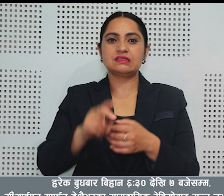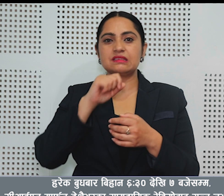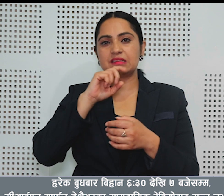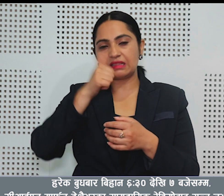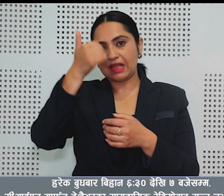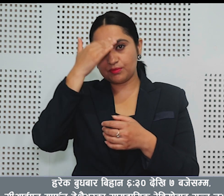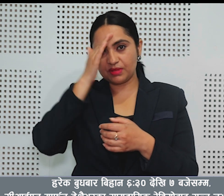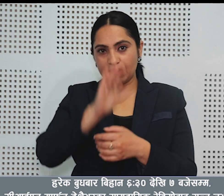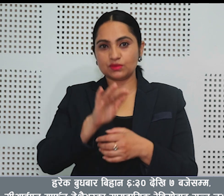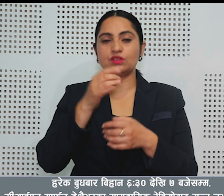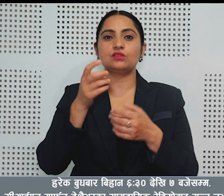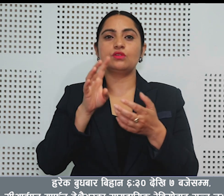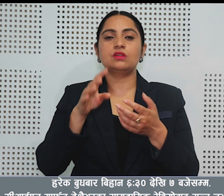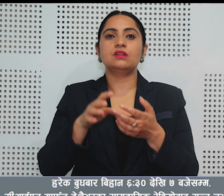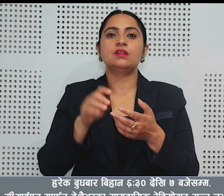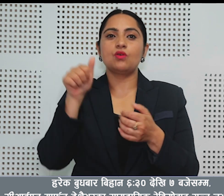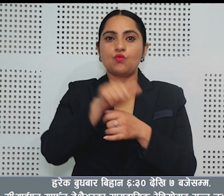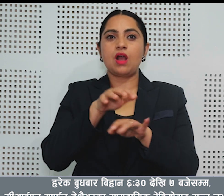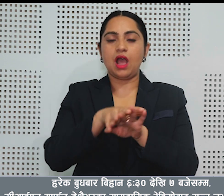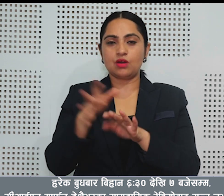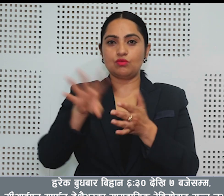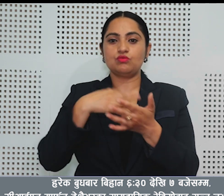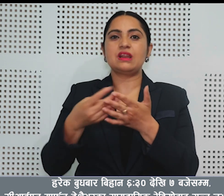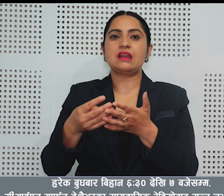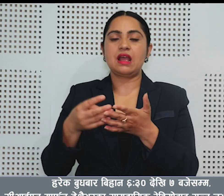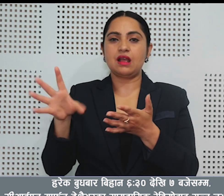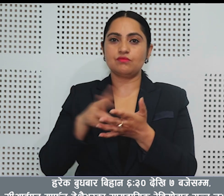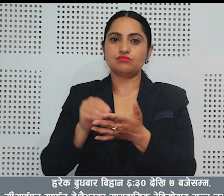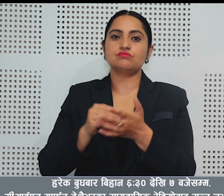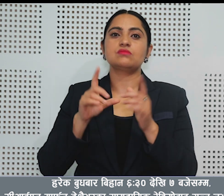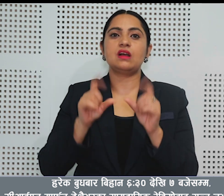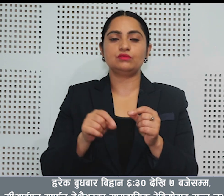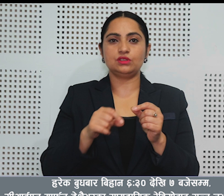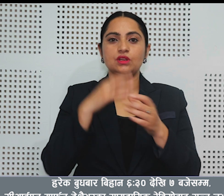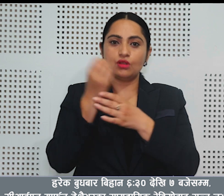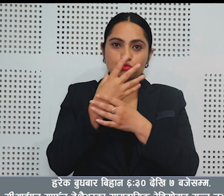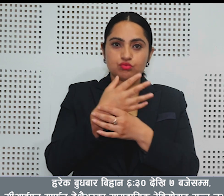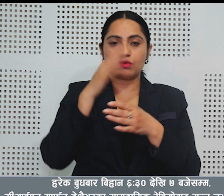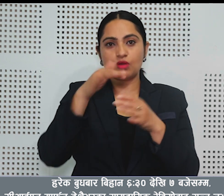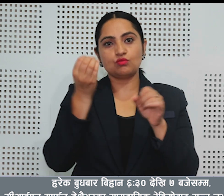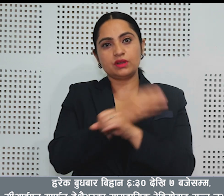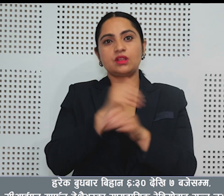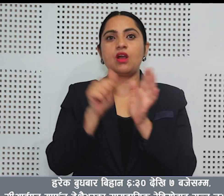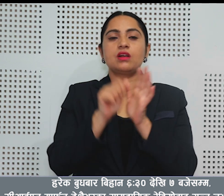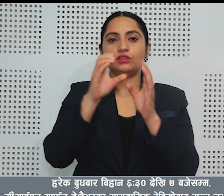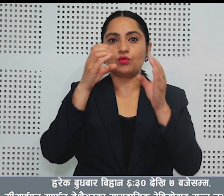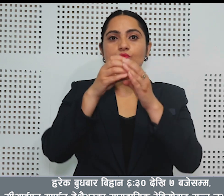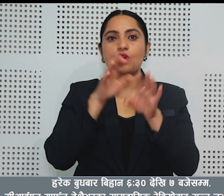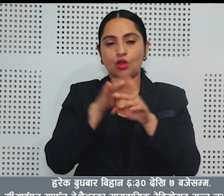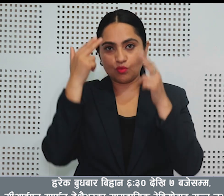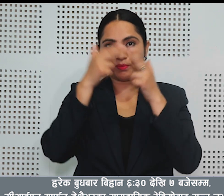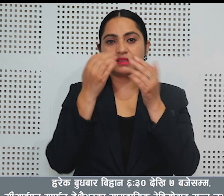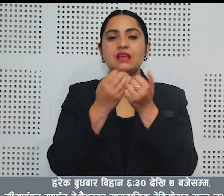सूचना चाहिँ पहिले नै ल्याएर अहिले जुन एन्टिसिपेटरी एक्सन भन्छौँ नि, विपद आउनुभन्दा पहिले नै त्यो वर्गहरू पहिचान